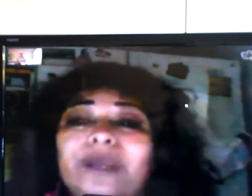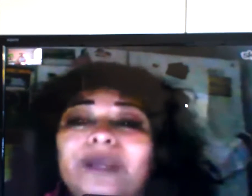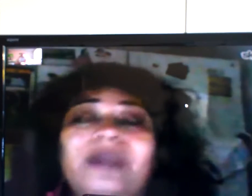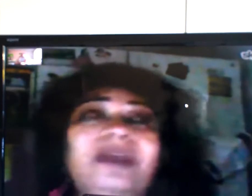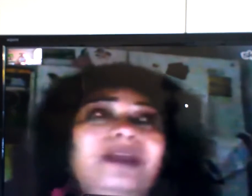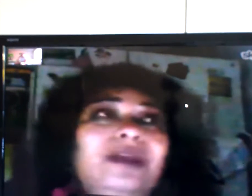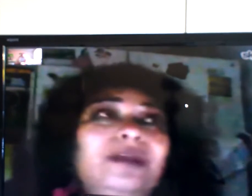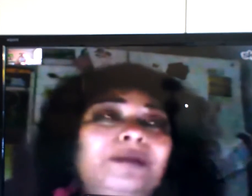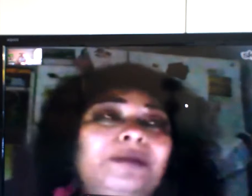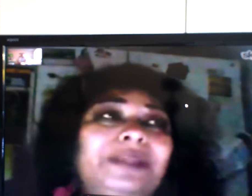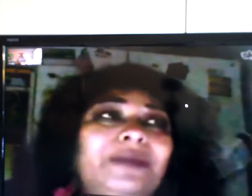aquí